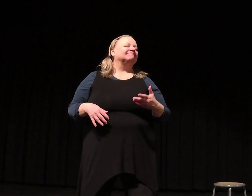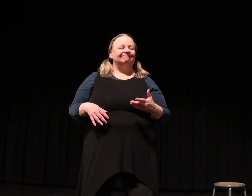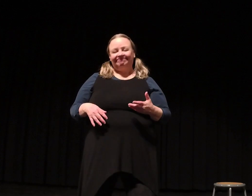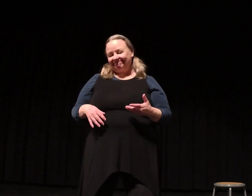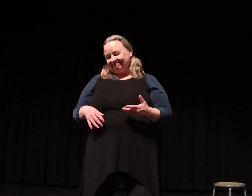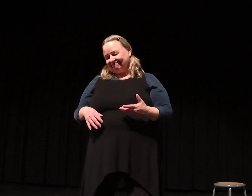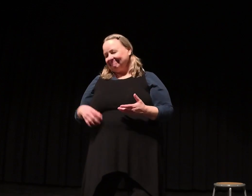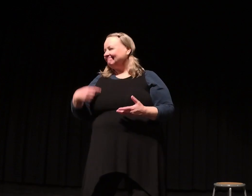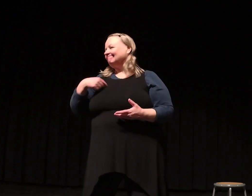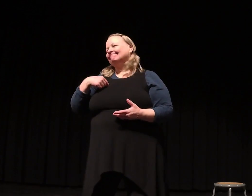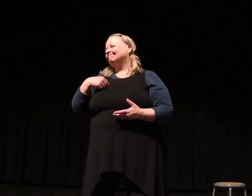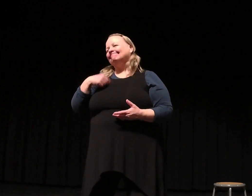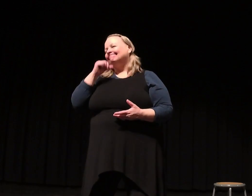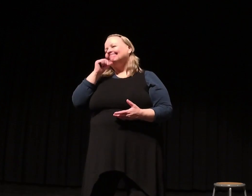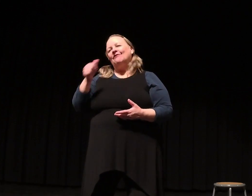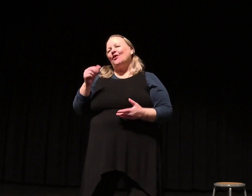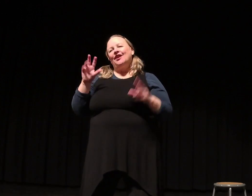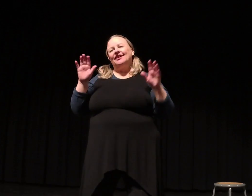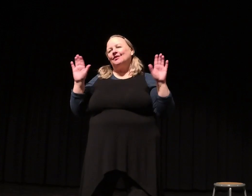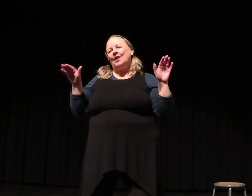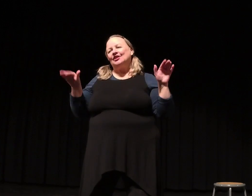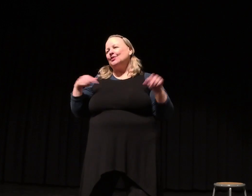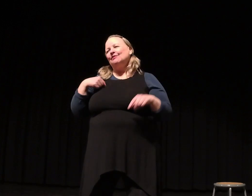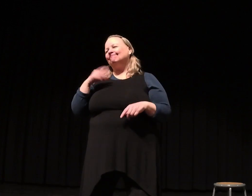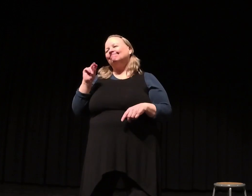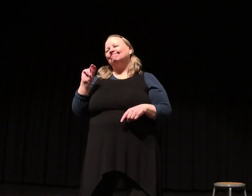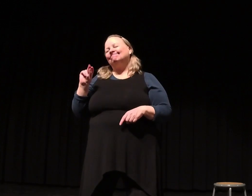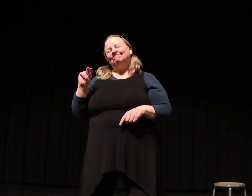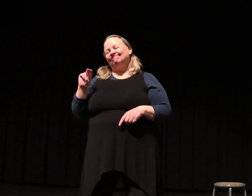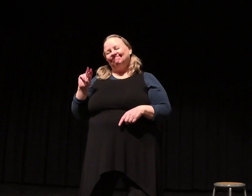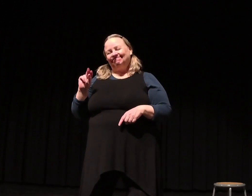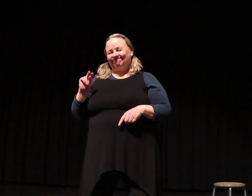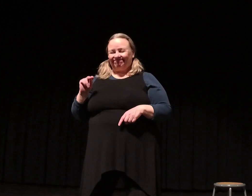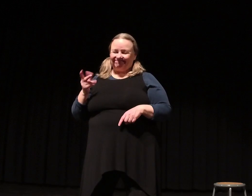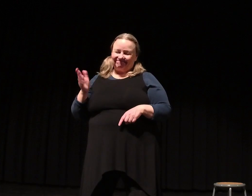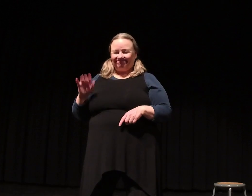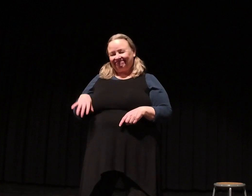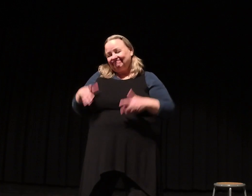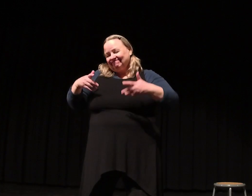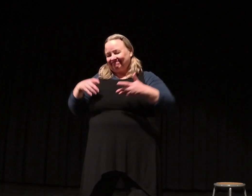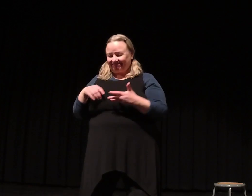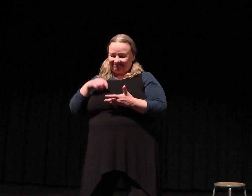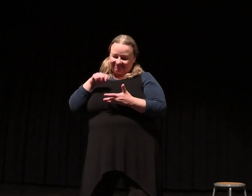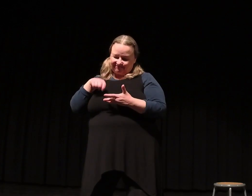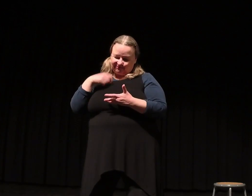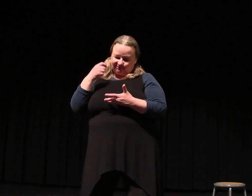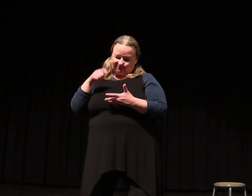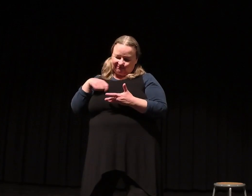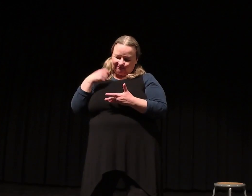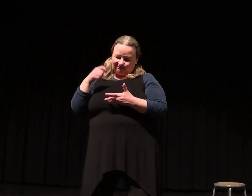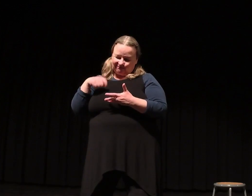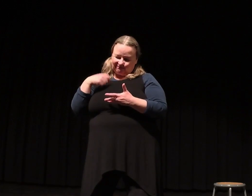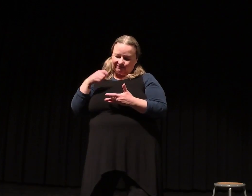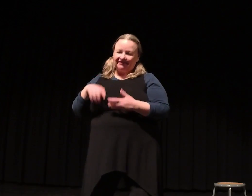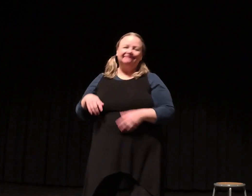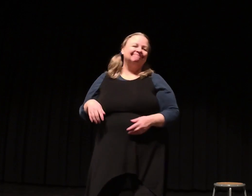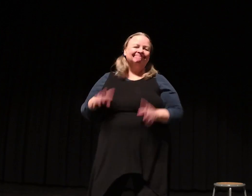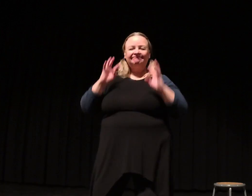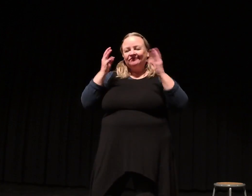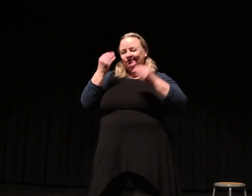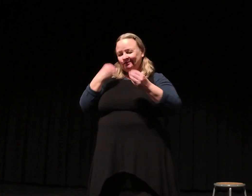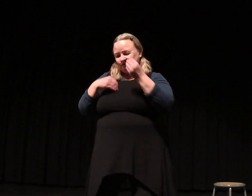c'est beau, hein? C'est beau, un oiseau. Mais moi, je suis pas un oiseau, hein? Non.